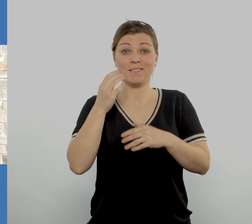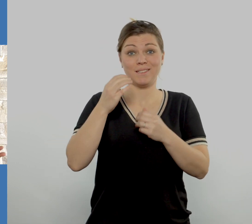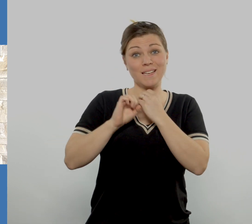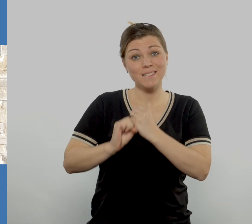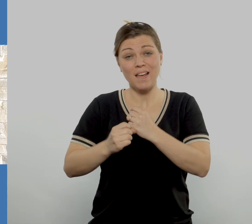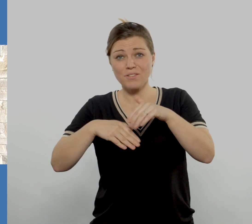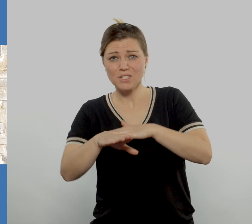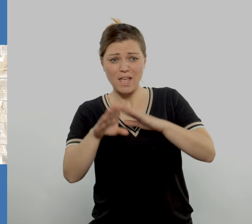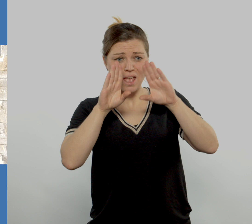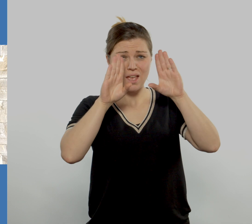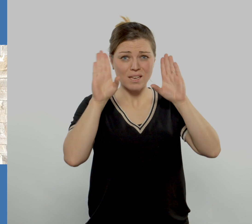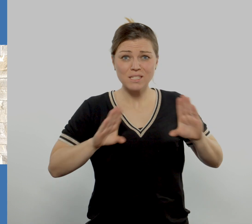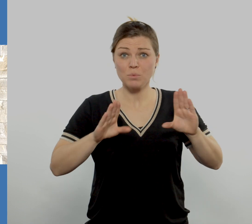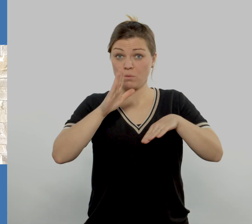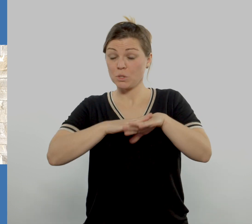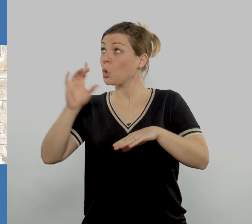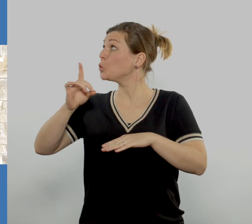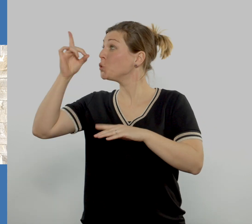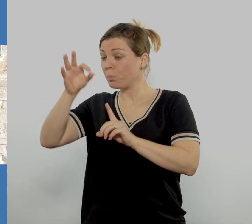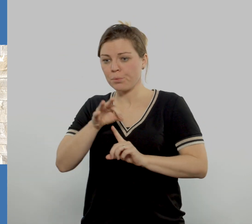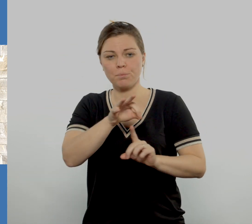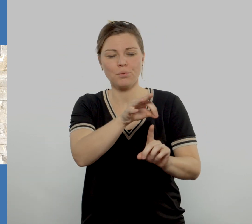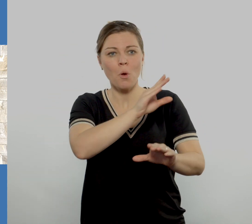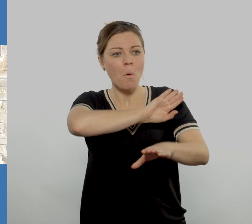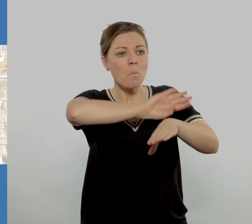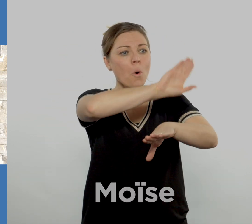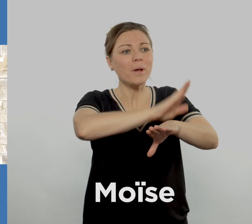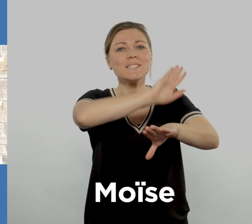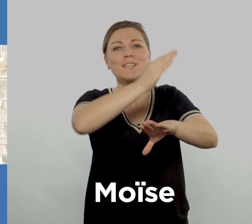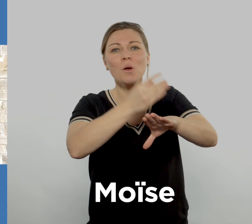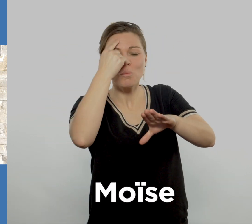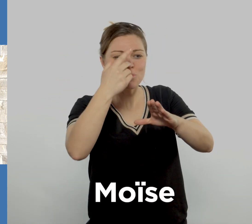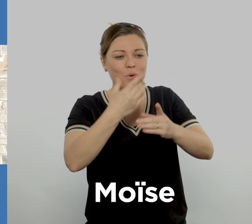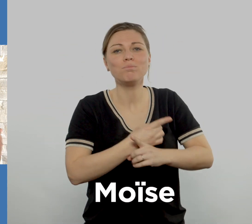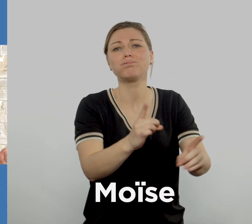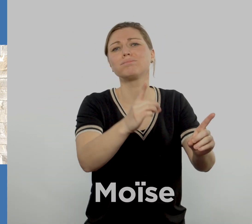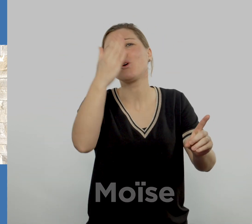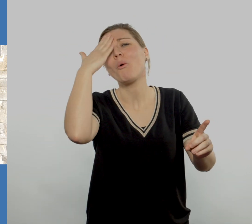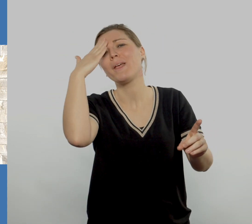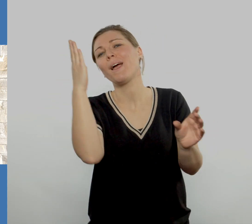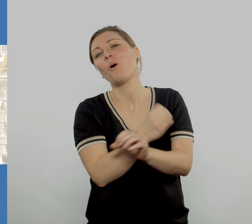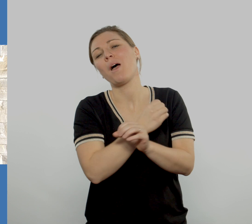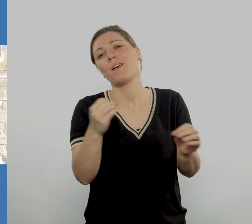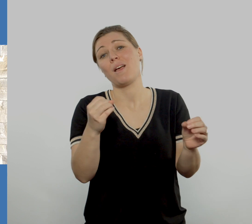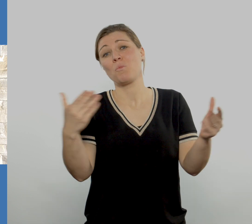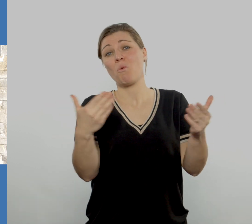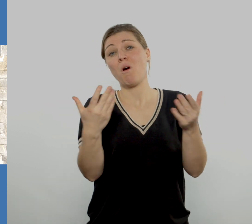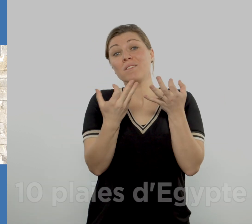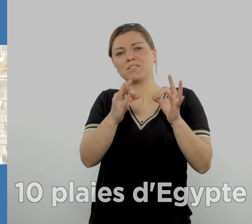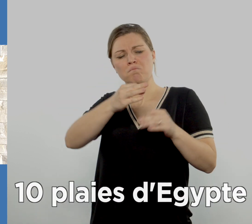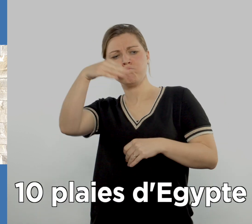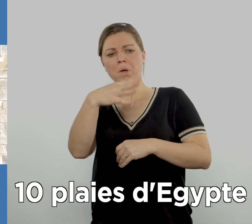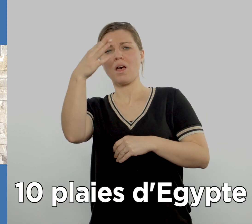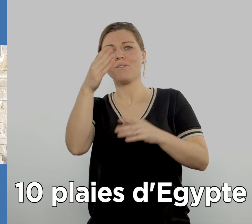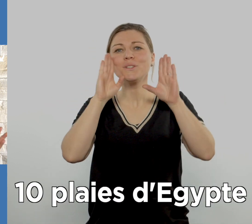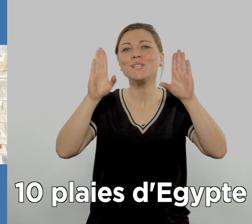leur a envoyé un libérateur à travers Moïse. Moïse est arrivé, vous connaissez ce passage incroyable, les 10 plaies d'Égypte. Et